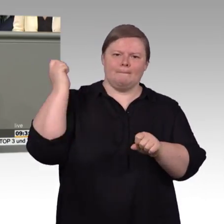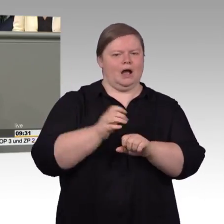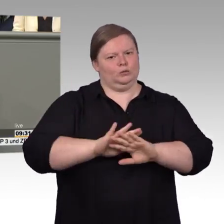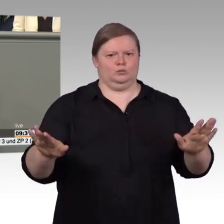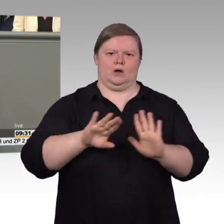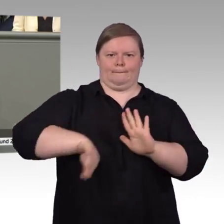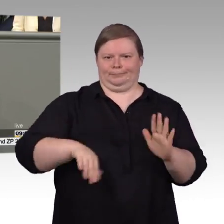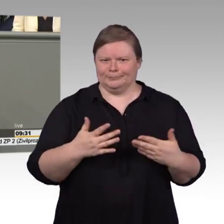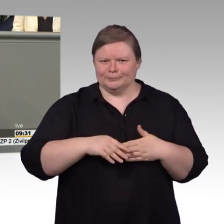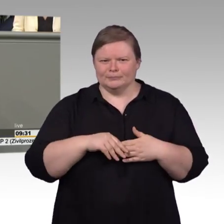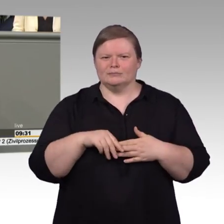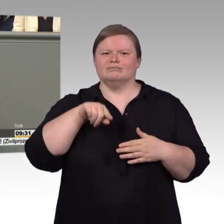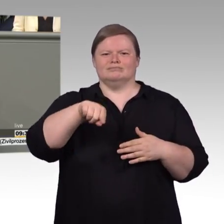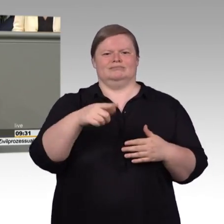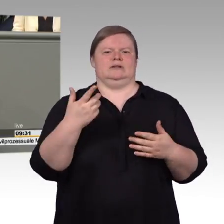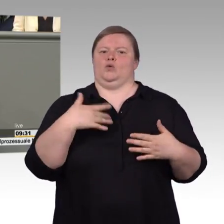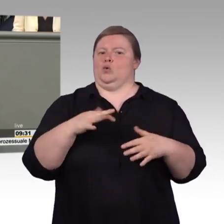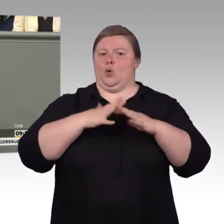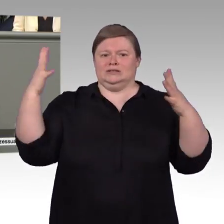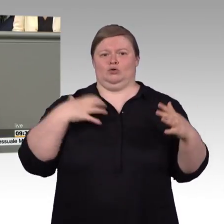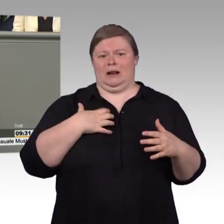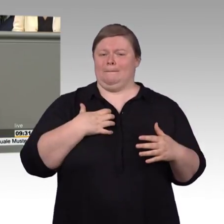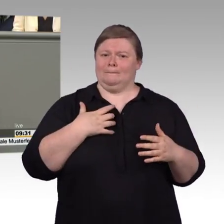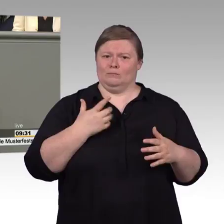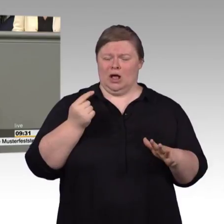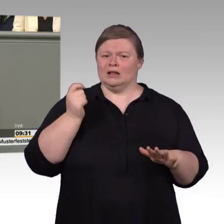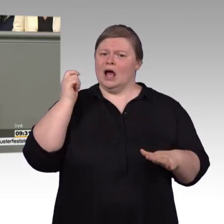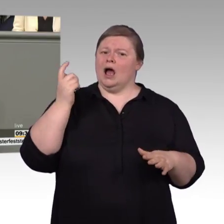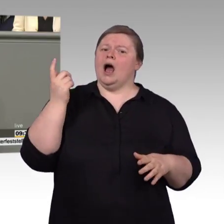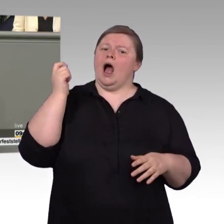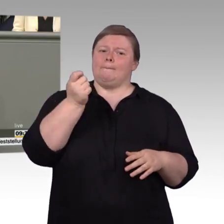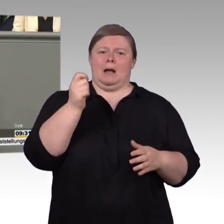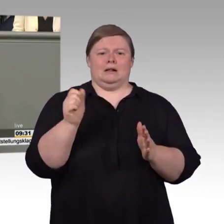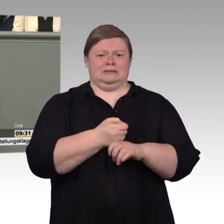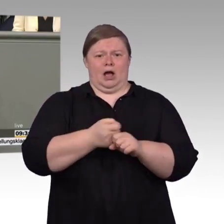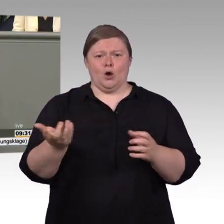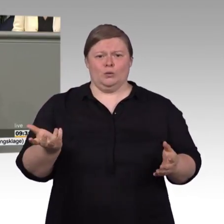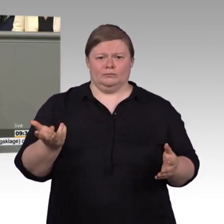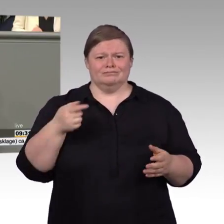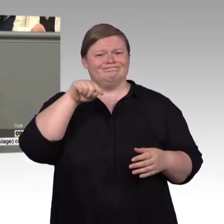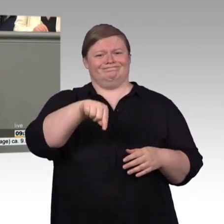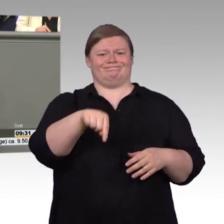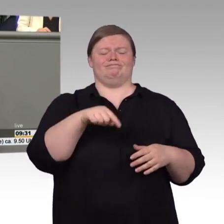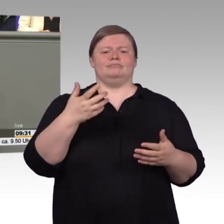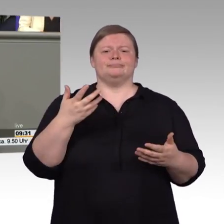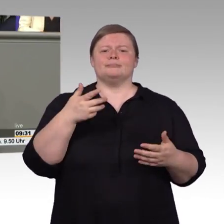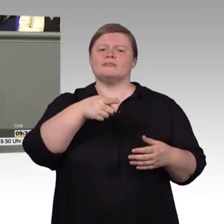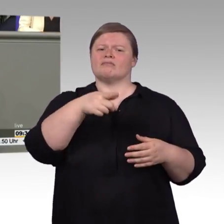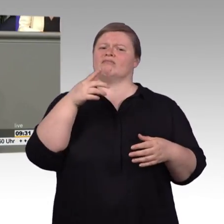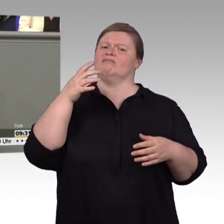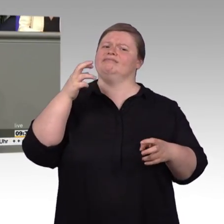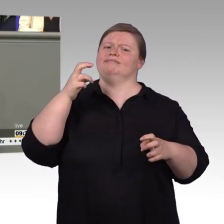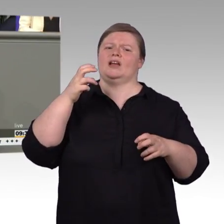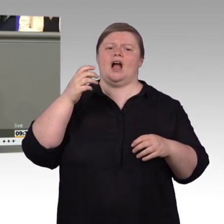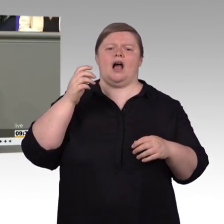Umsetzungsfrist für das Internetdatenschutzrecht haben Sie gerissen. Die für das Telemediengesetz haben Sie verpennt. Letzter Punkt, Datenschutz